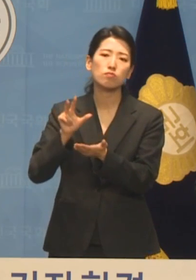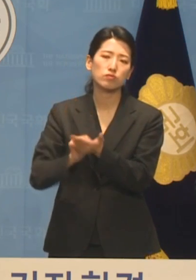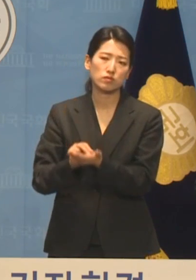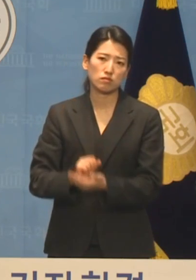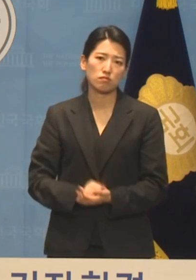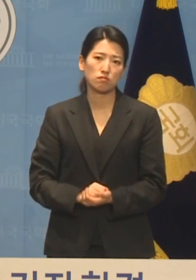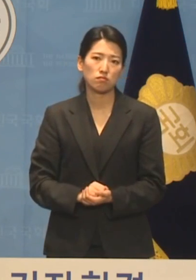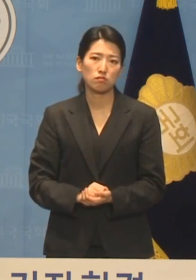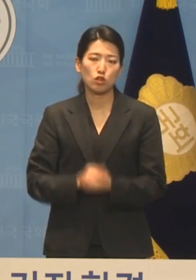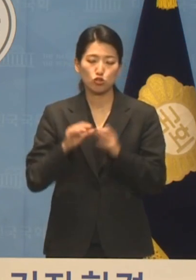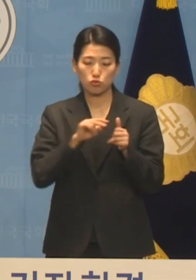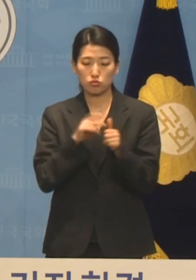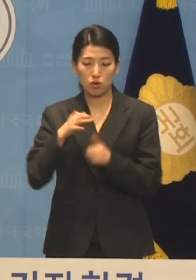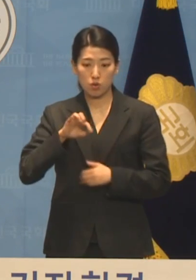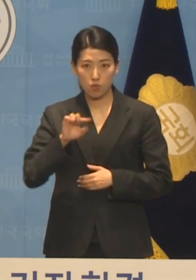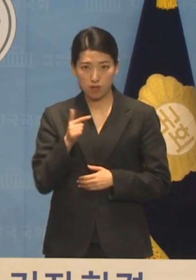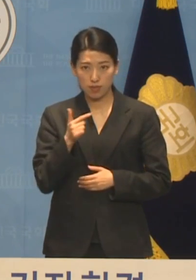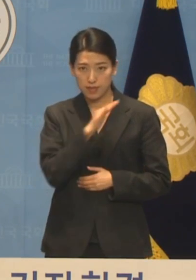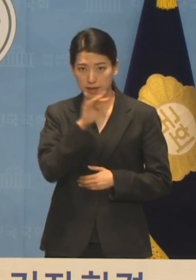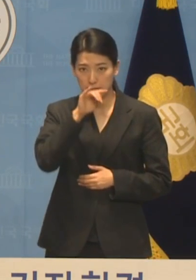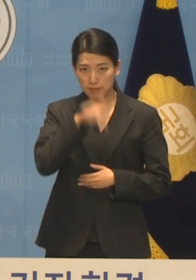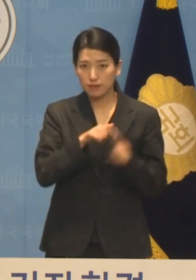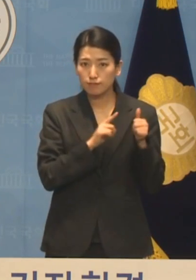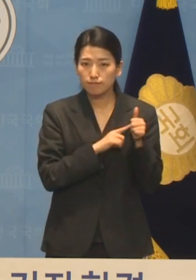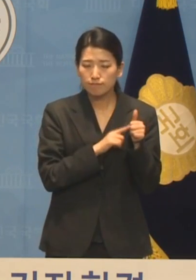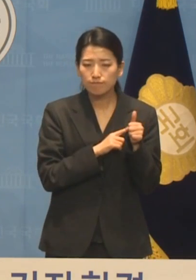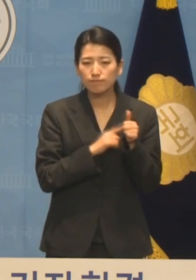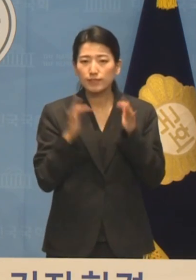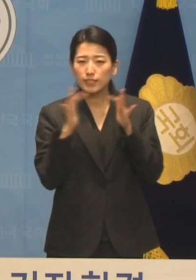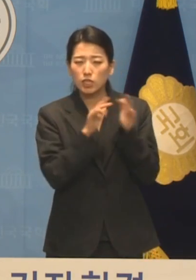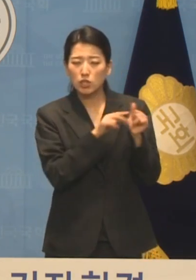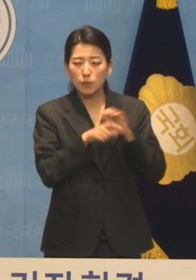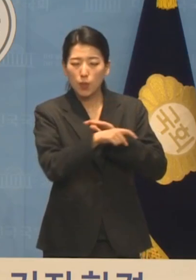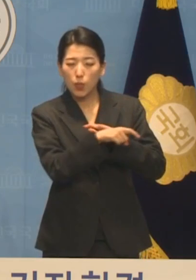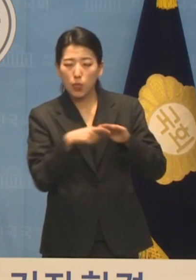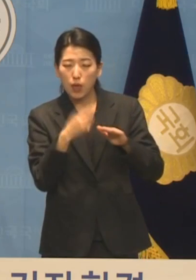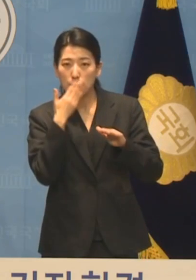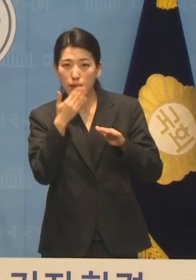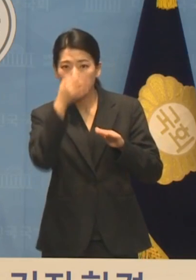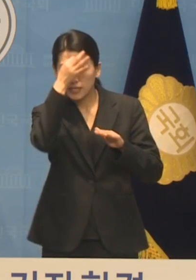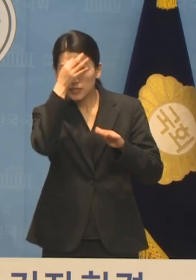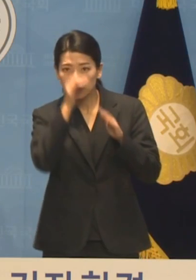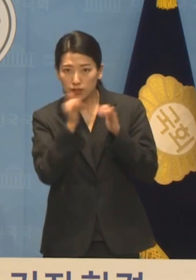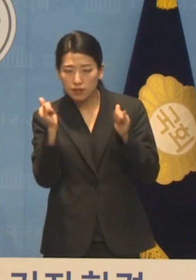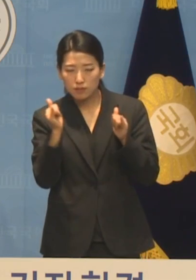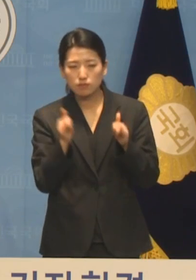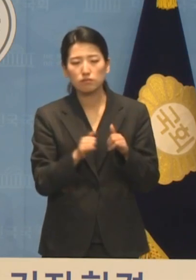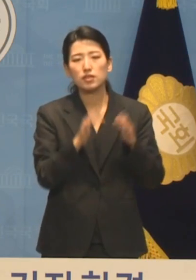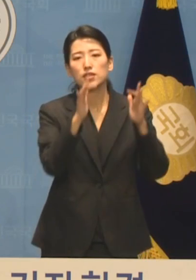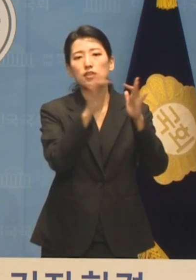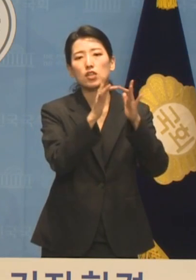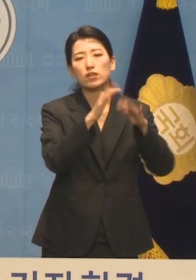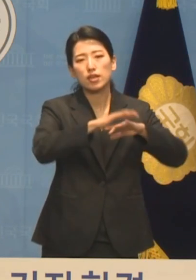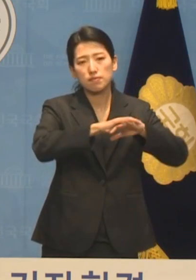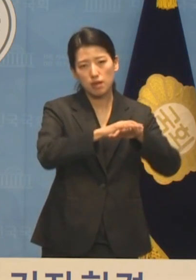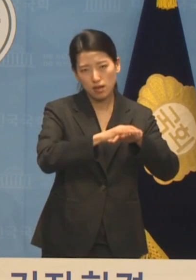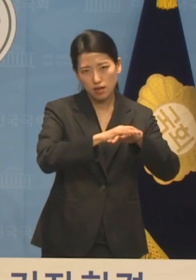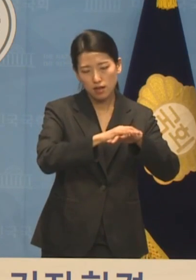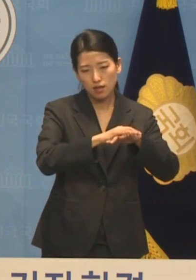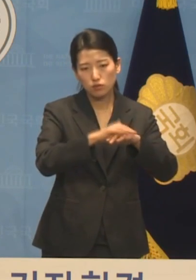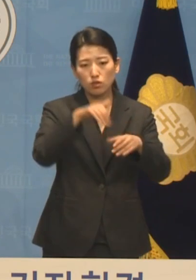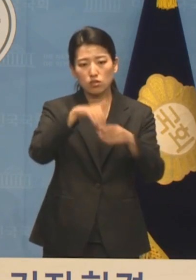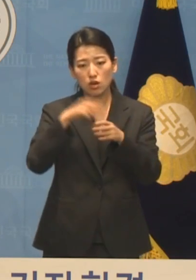진행한 국정원 백종욱 차장은 해커 입장에서 보면 인터넷망, 선관위 업무망, 선거망이 모두 연결돼